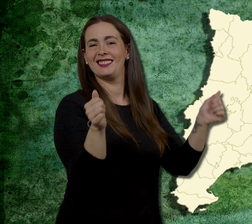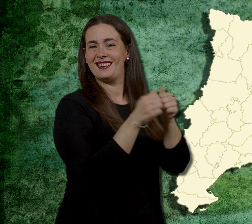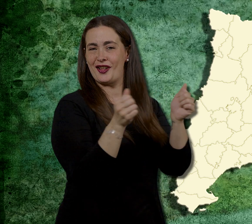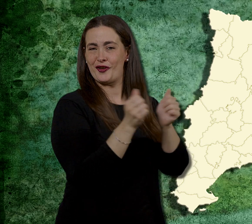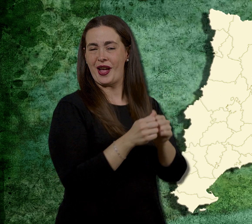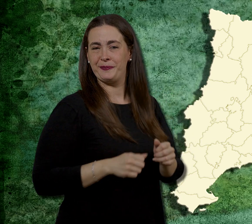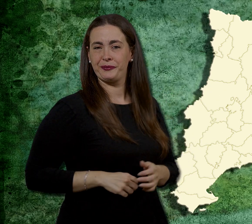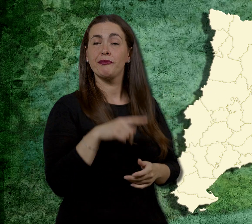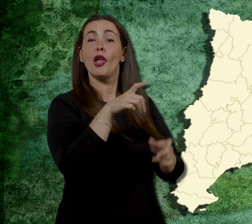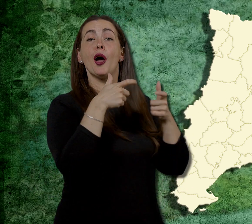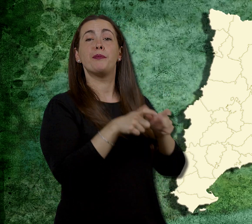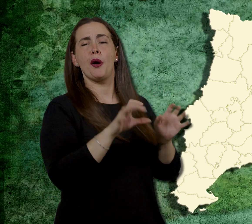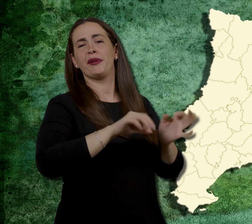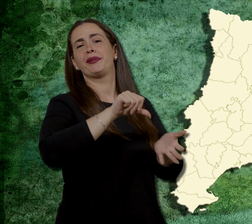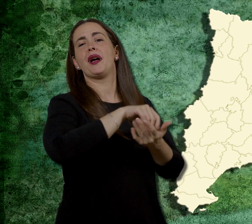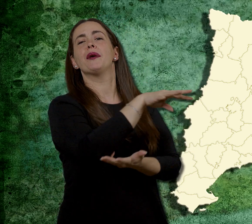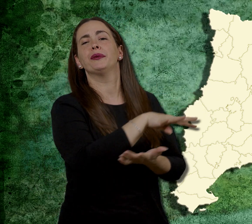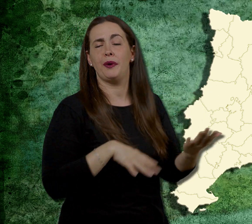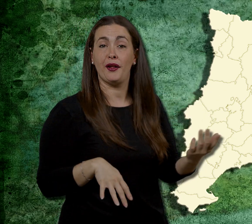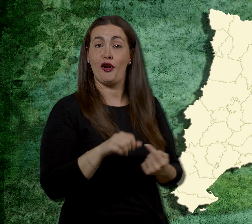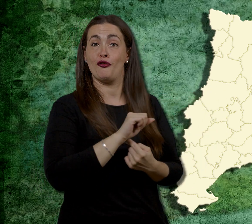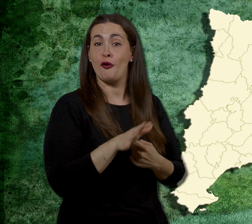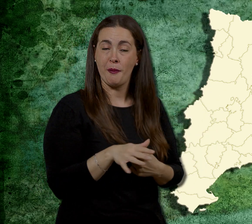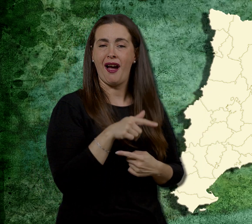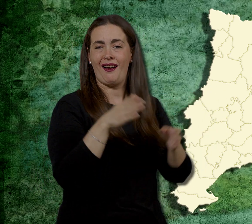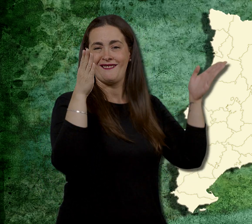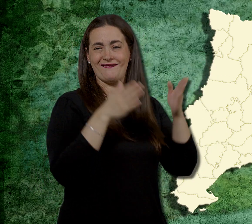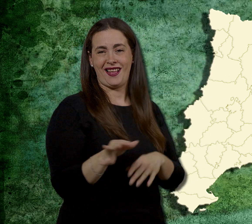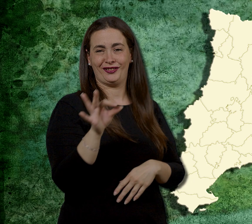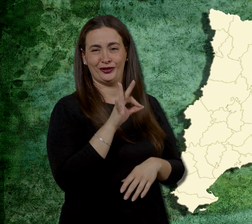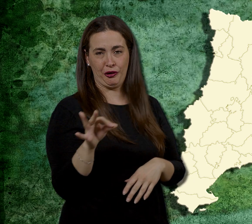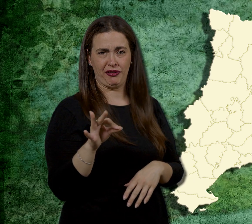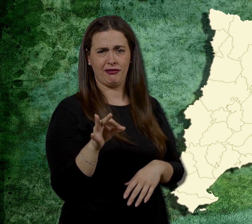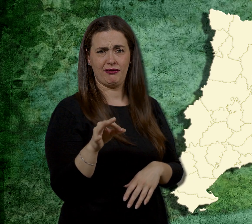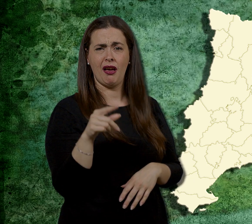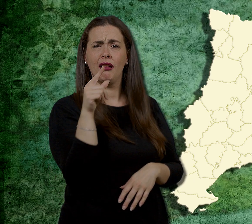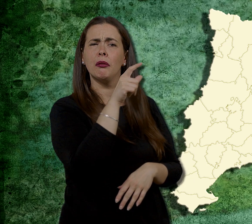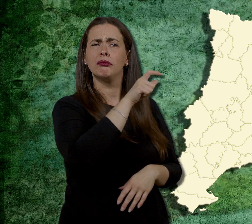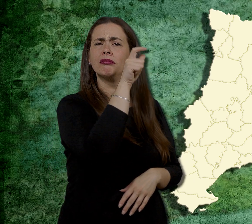La Roca del Vallès, província de Barcelona, comarca Vallès Oriental, població